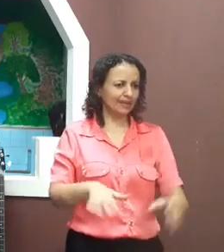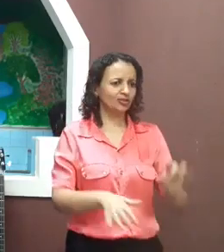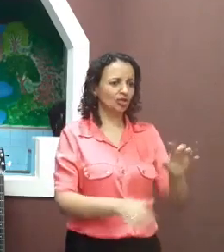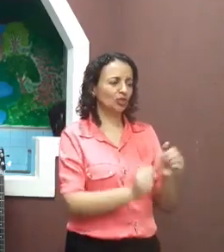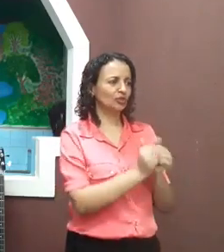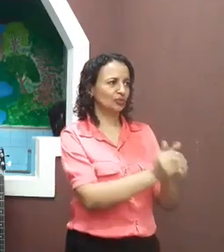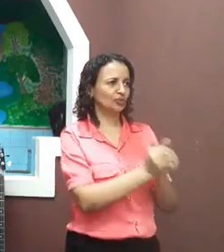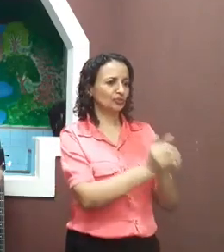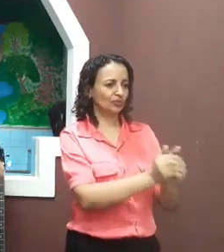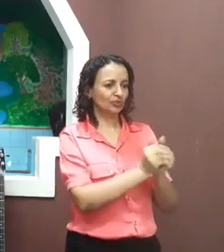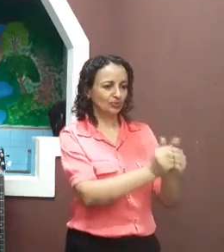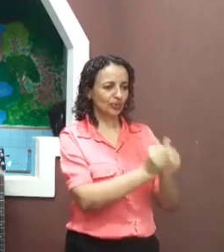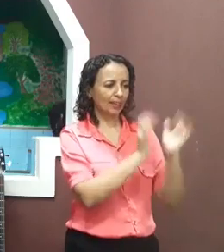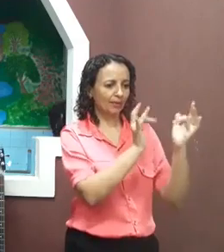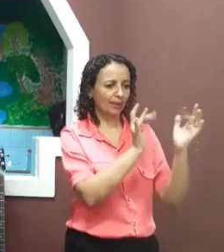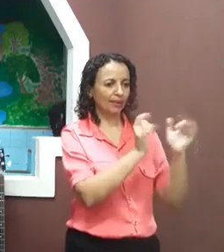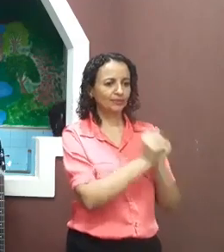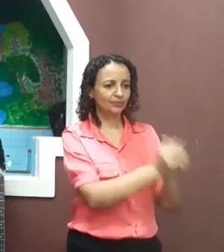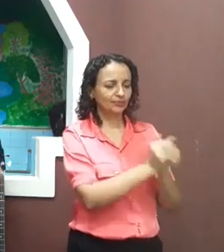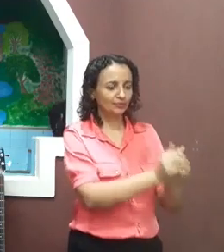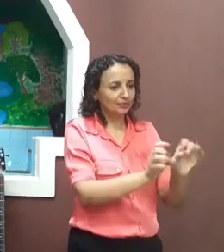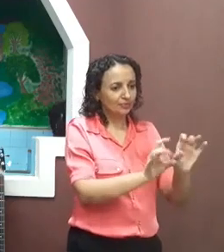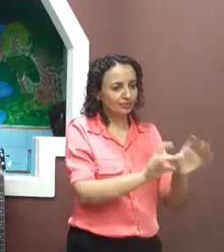Como é que vai viver junto sem se casar?